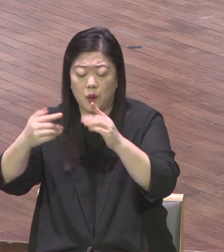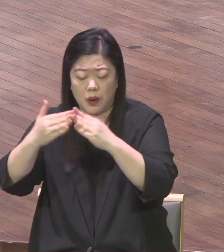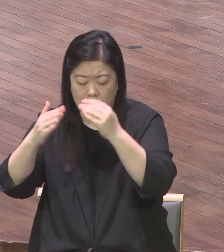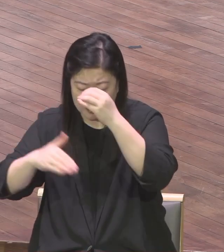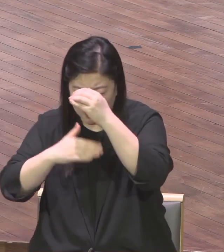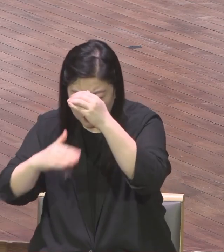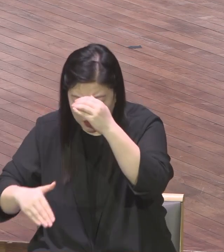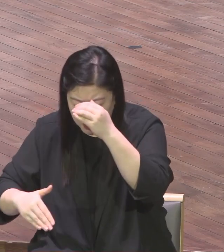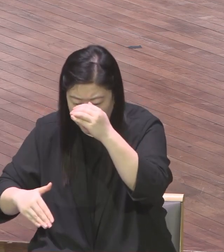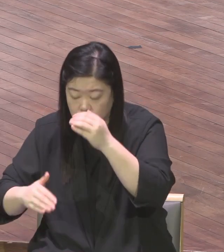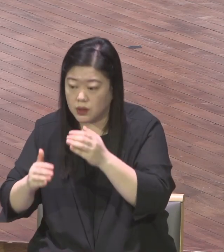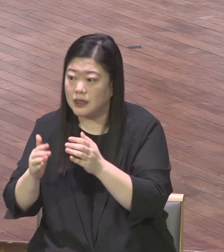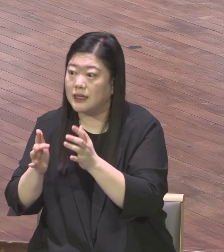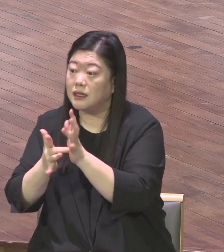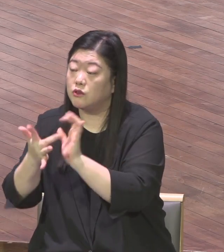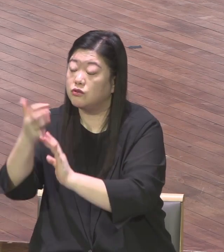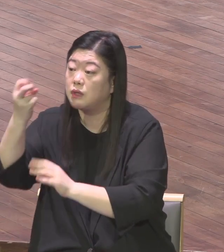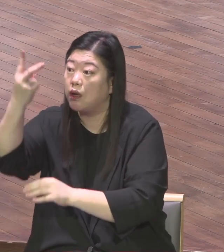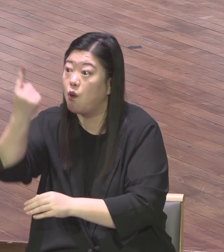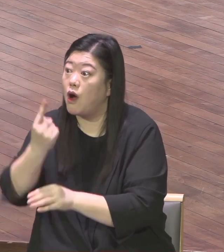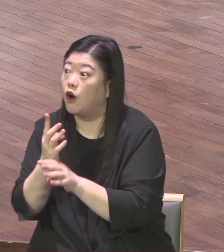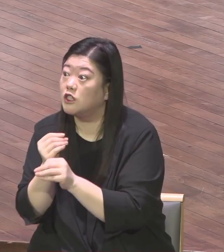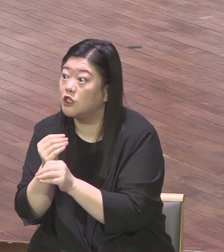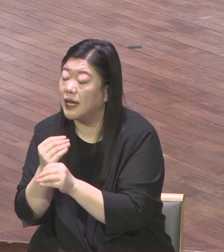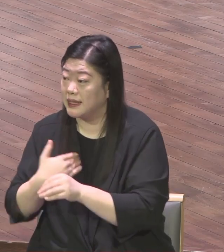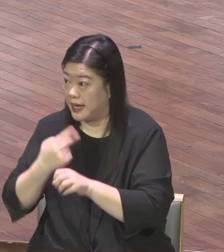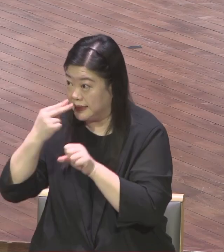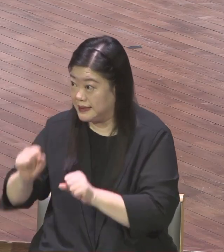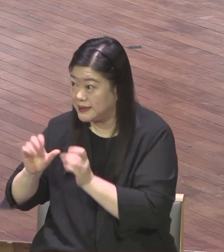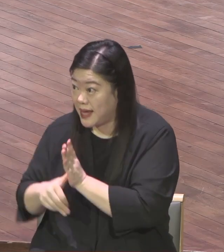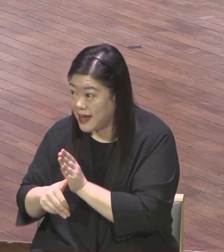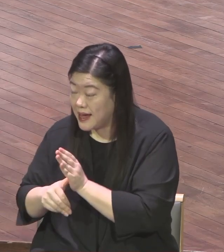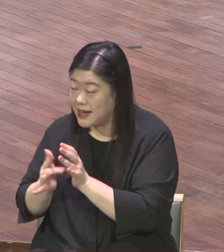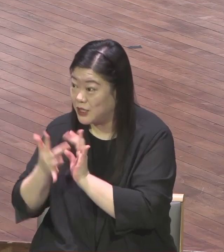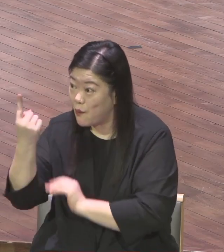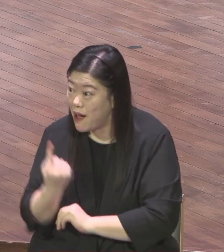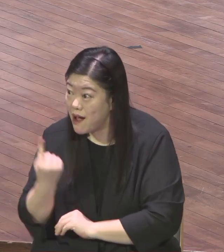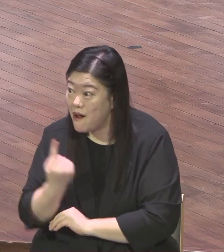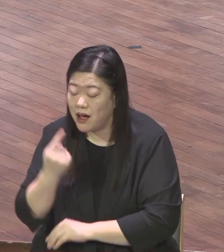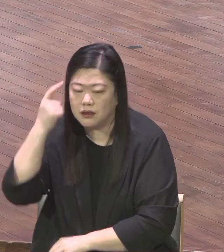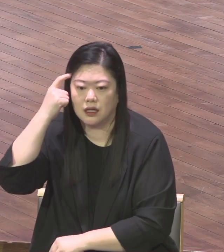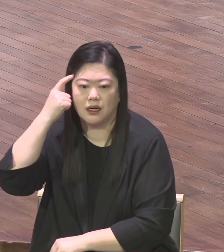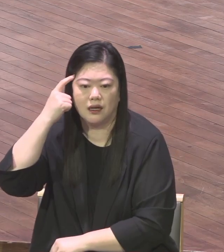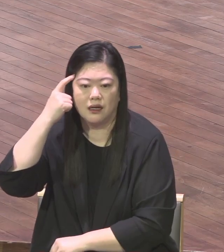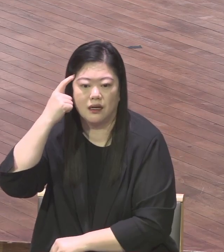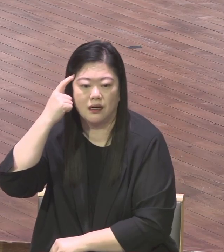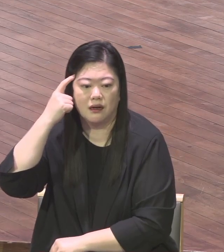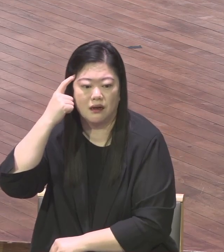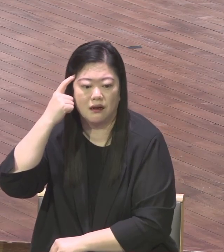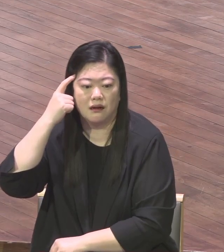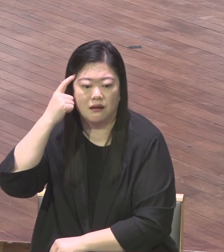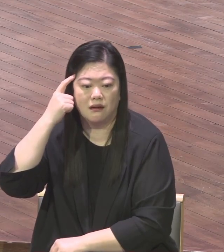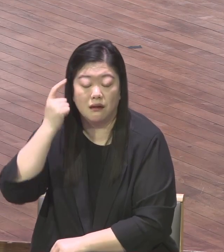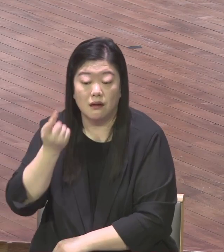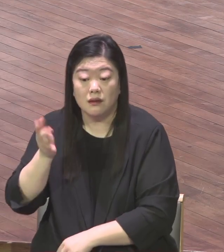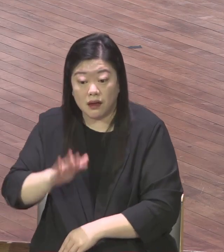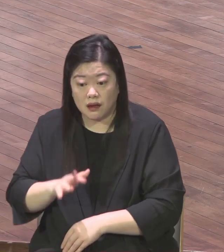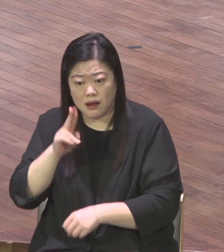삶이 끝나기 전에 있을 것을 기대했어요. 그런데 자신의 예상과